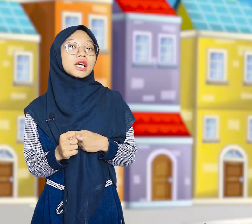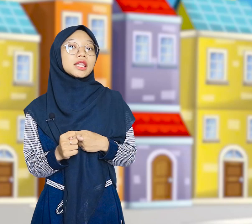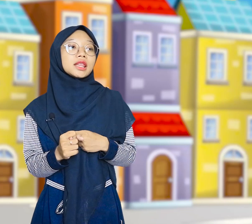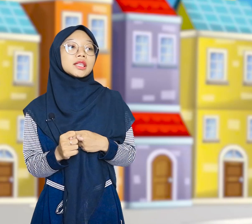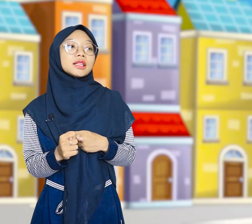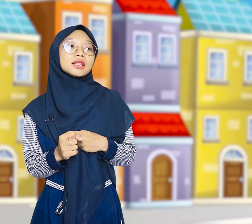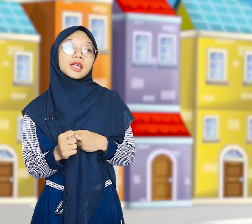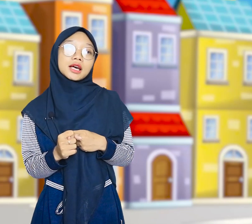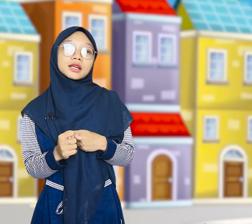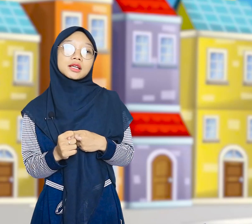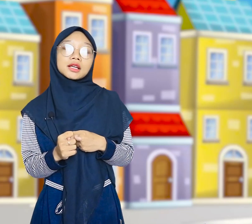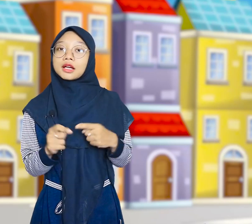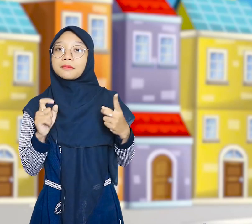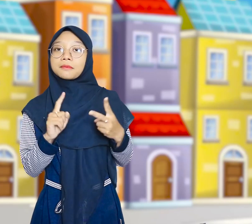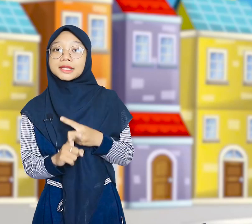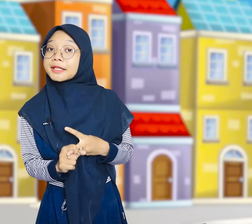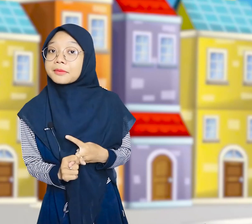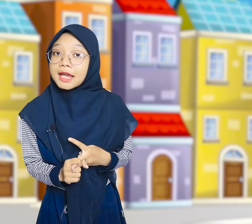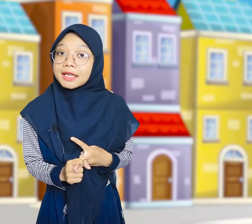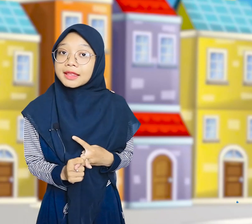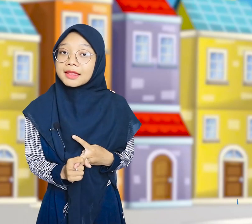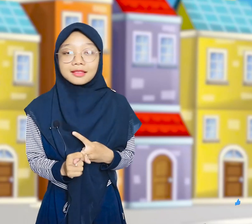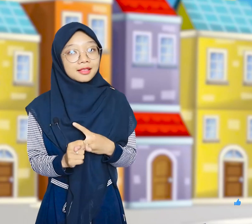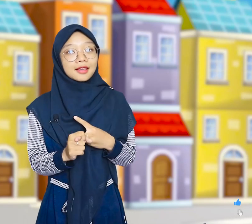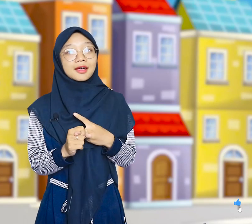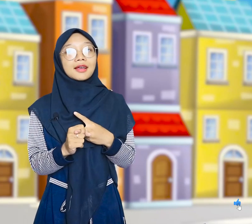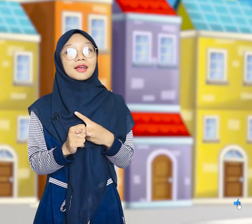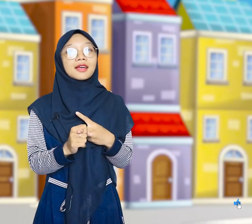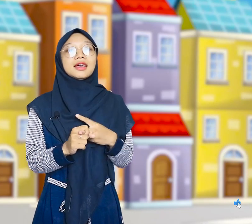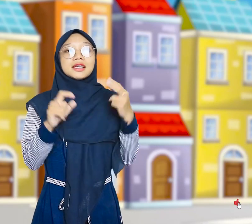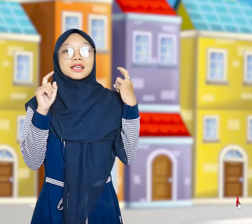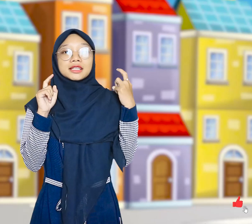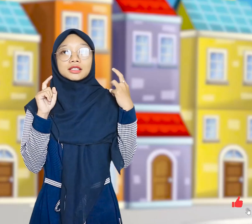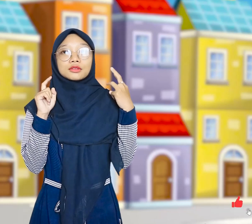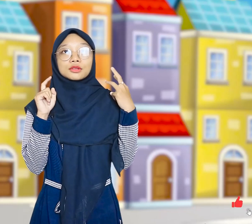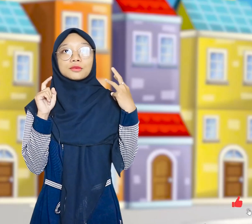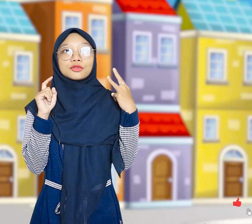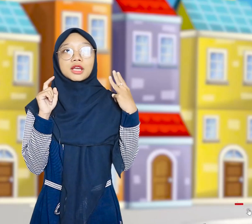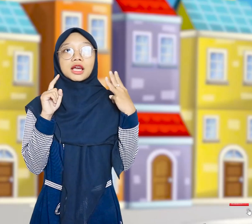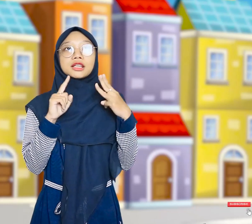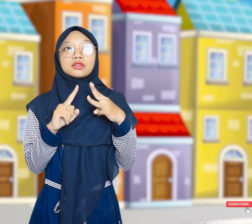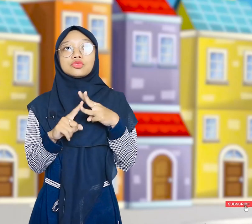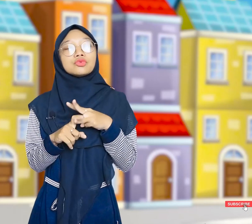kosakata tentang macam-macam penyakit. Nah, terus kemudian ada